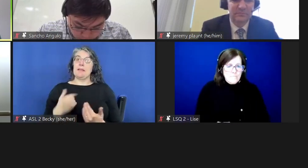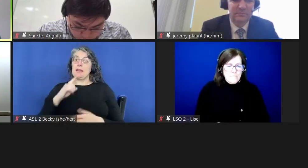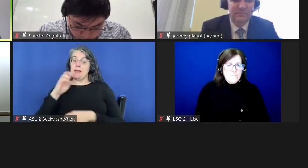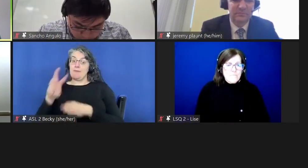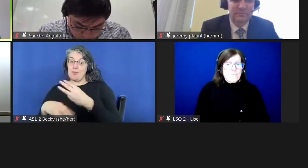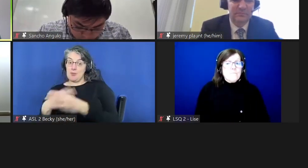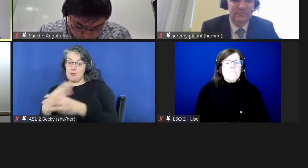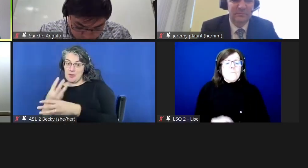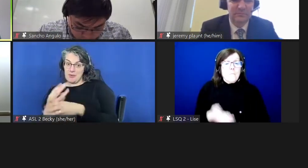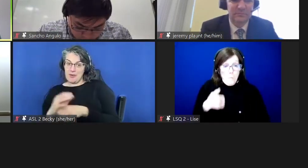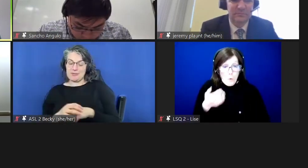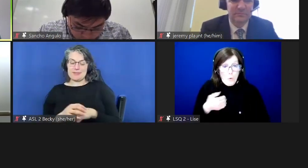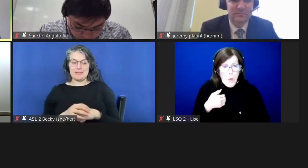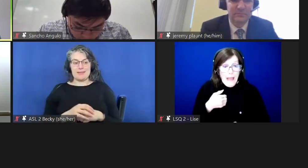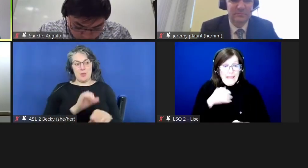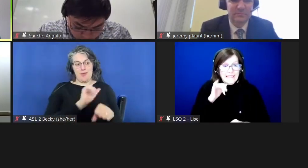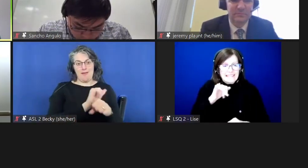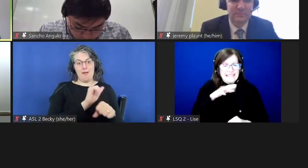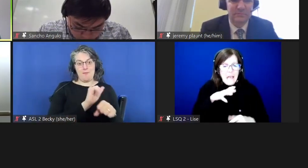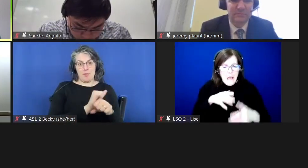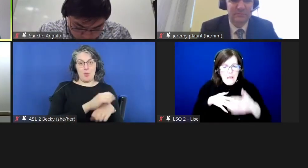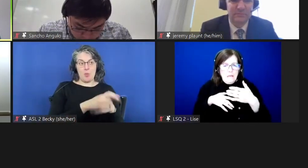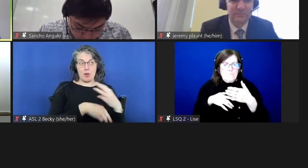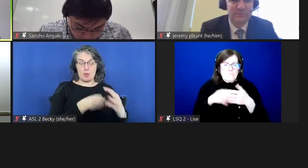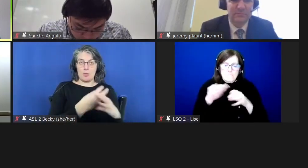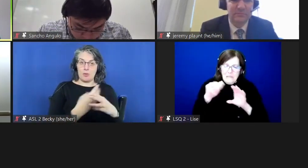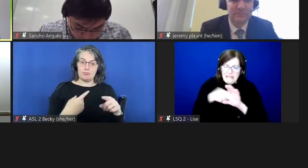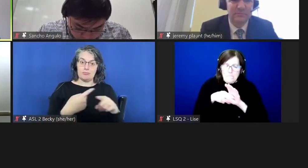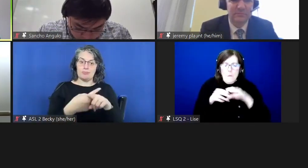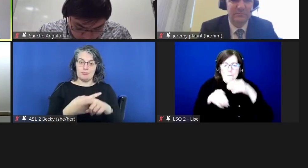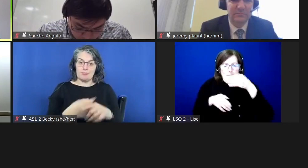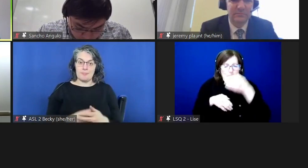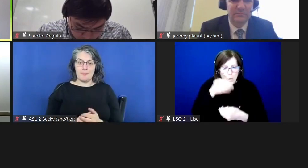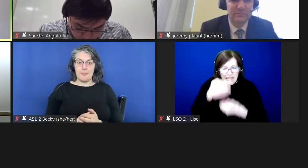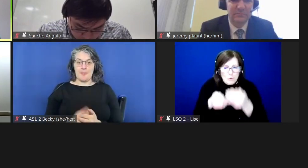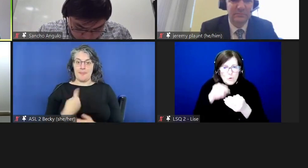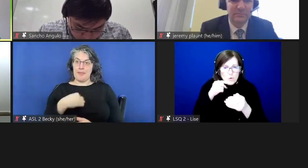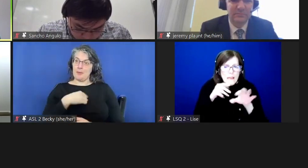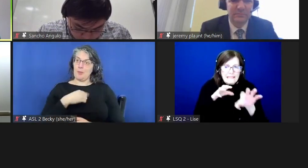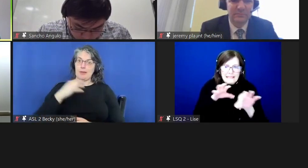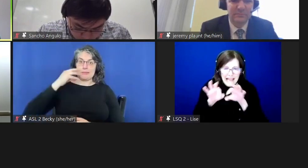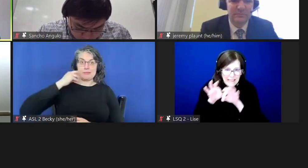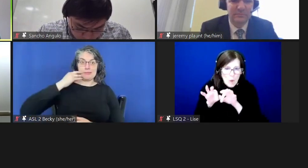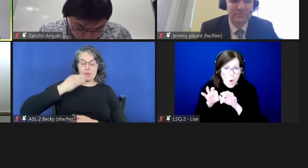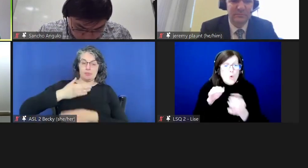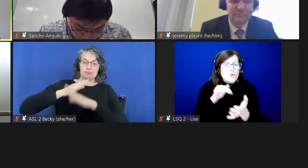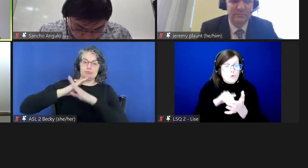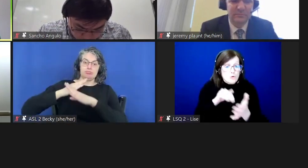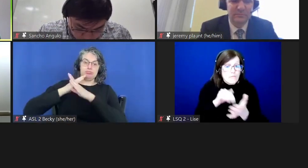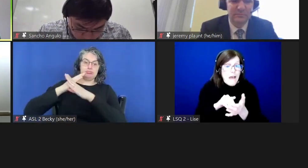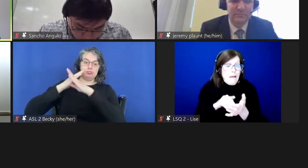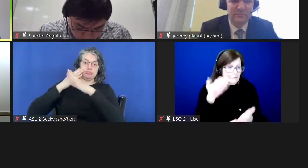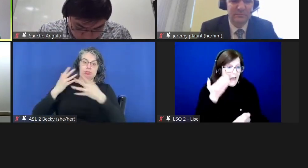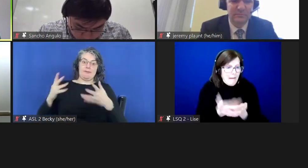suiviez un processus de sélection et ce qui arrive fréquemment, ça nous est arrivé à